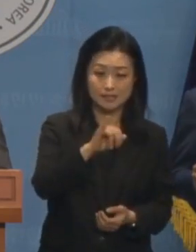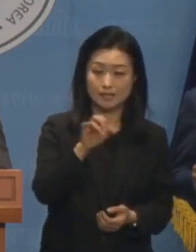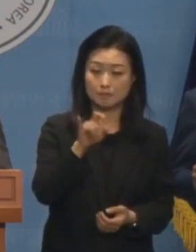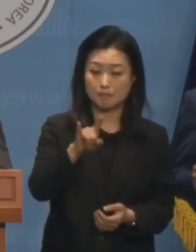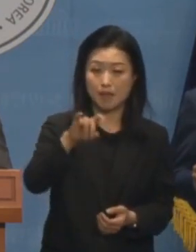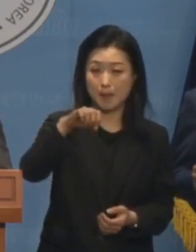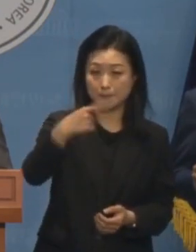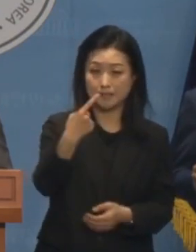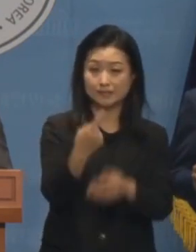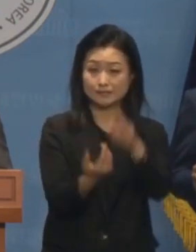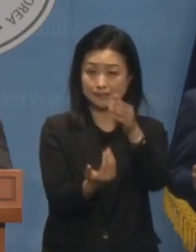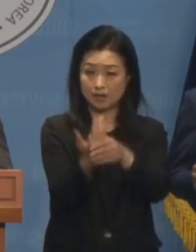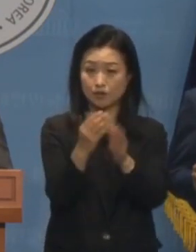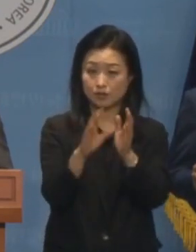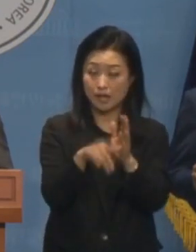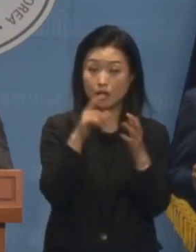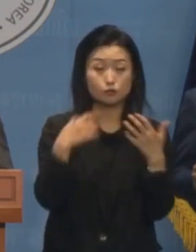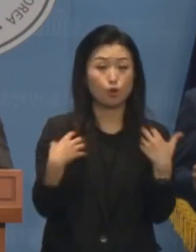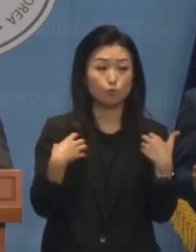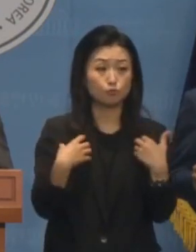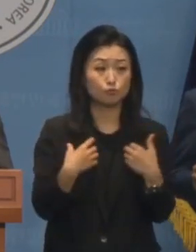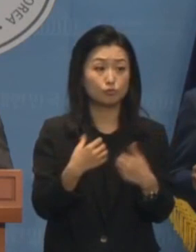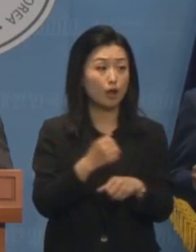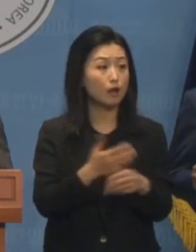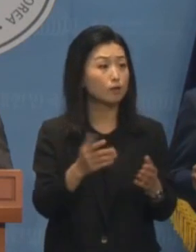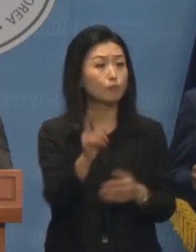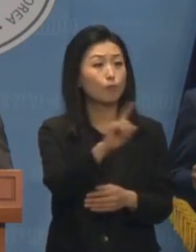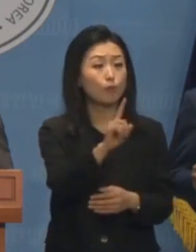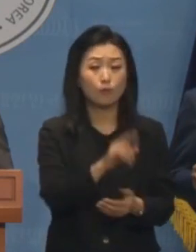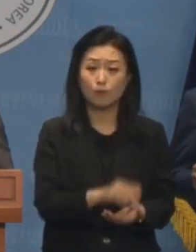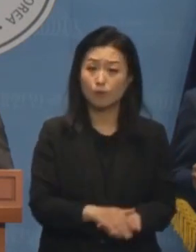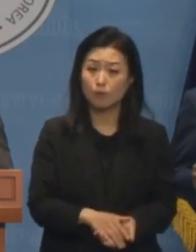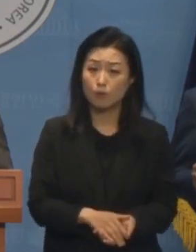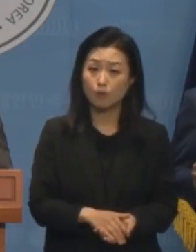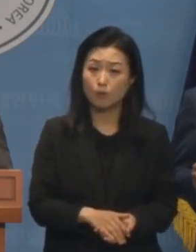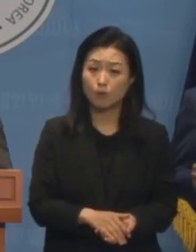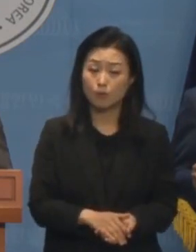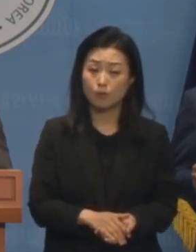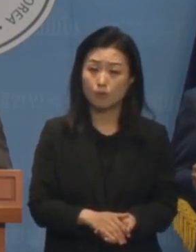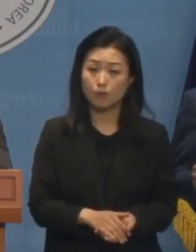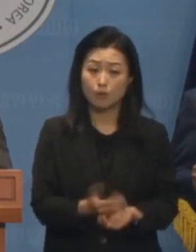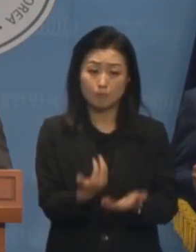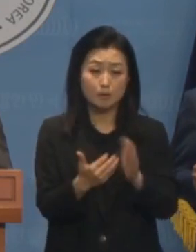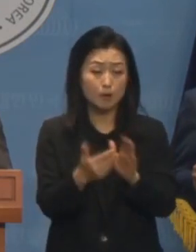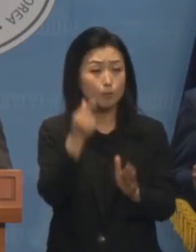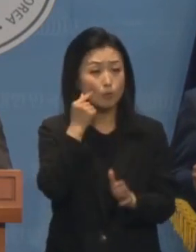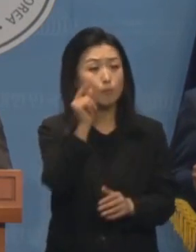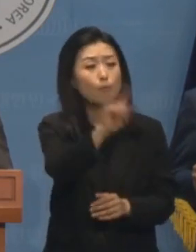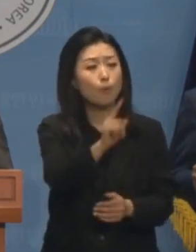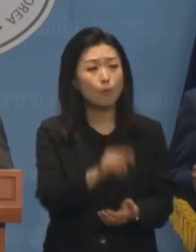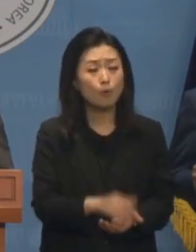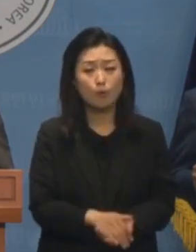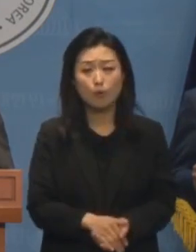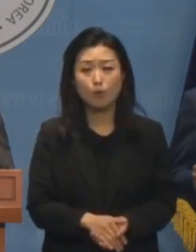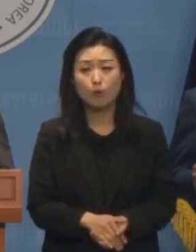일어날 때까지 정부는 어디 있었습니까? 또 무엇을 했습니까?